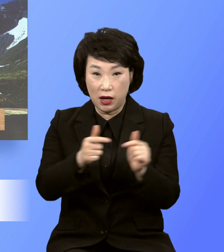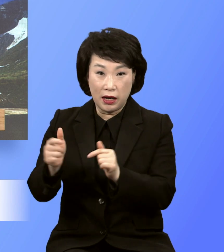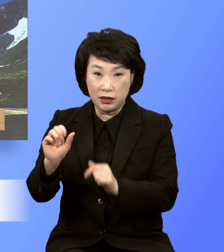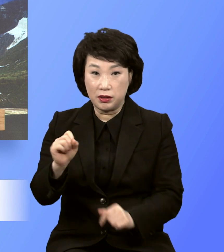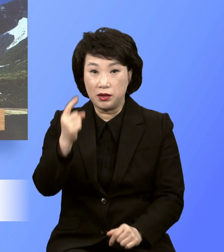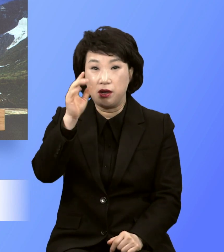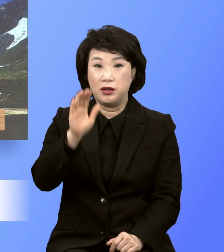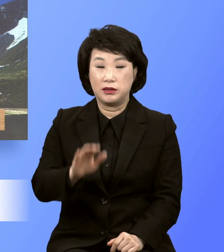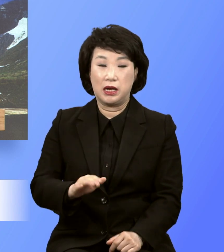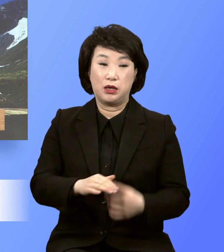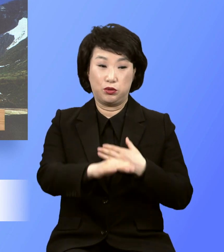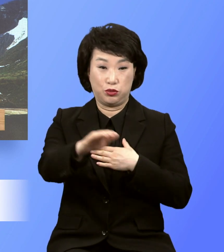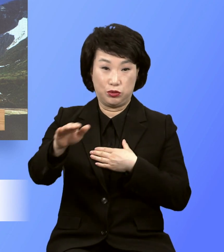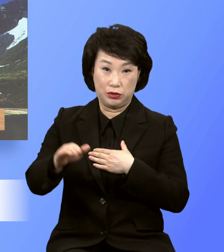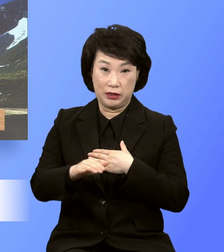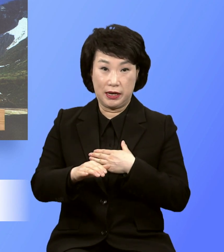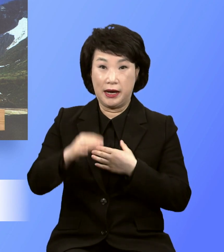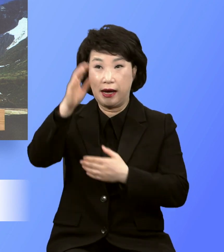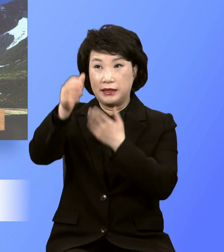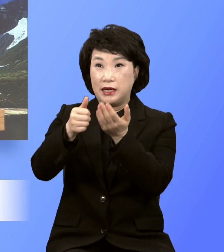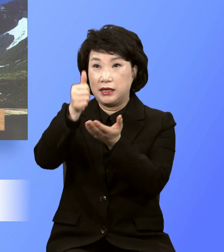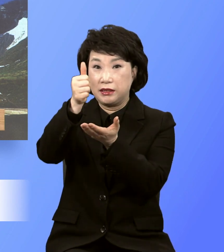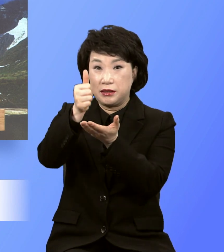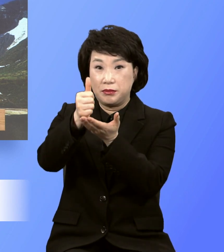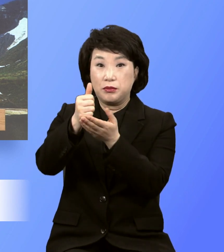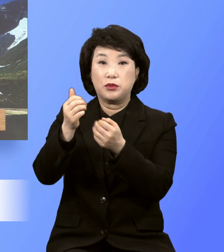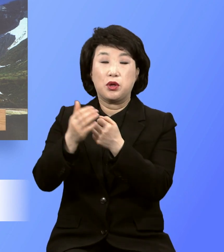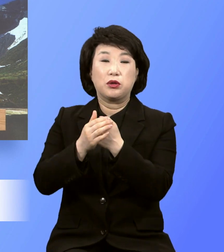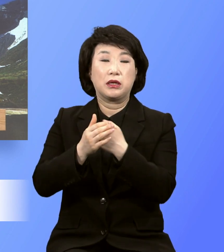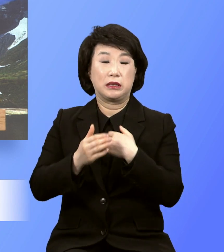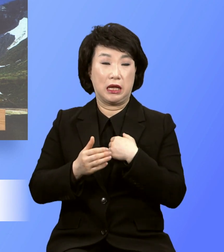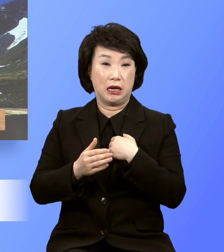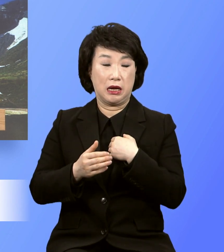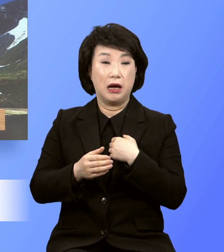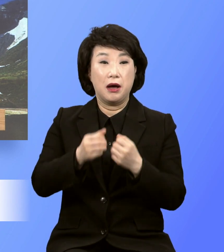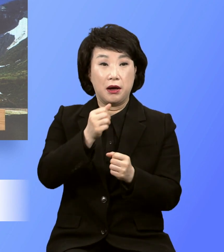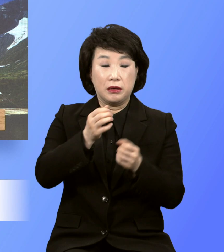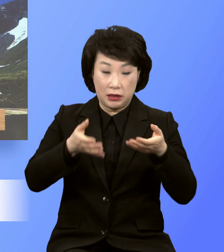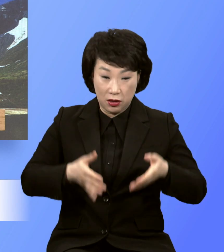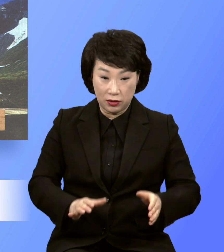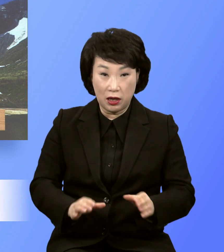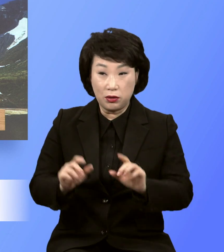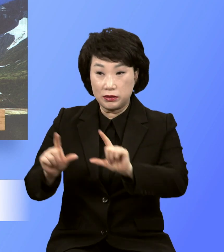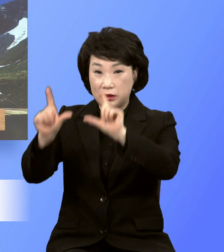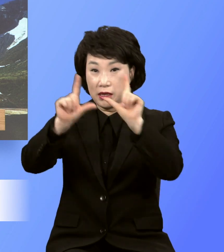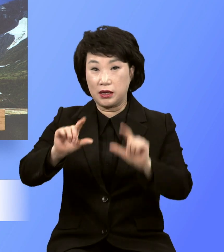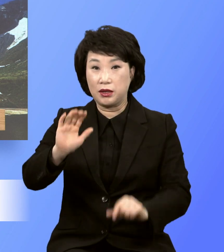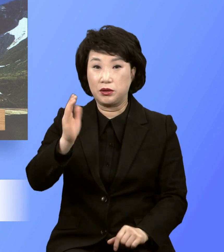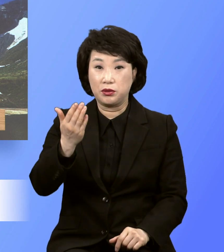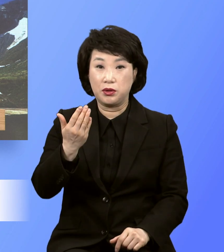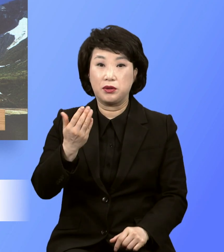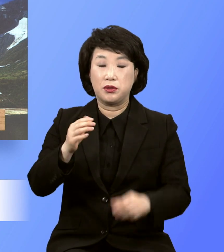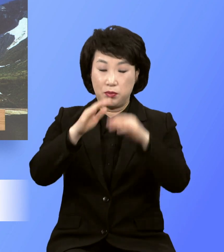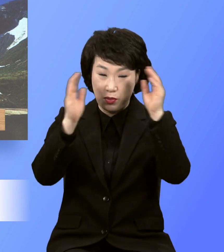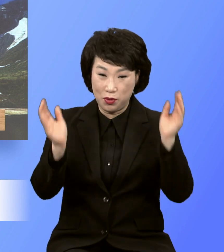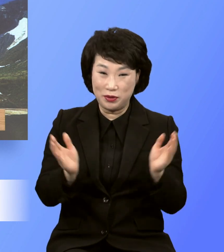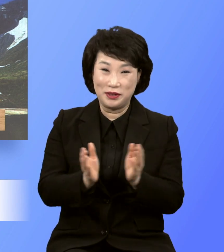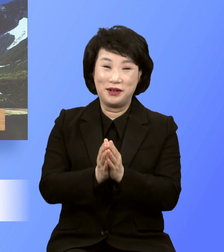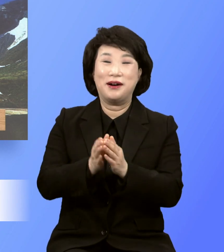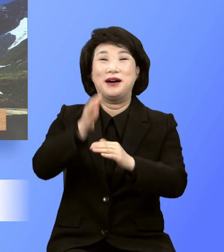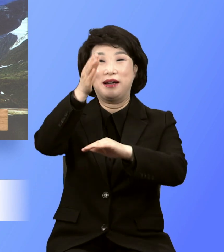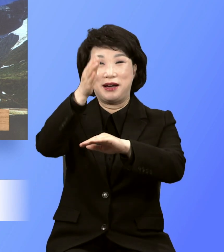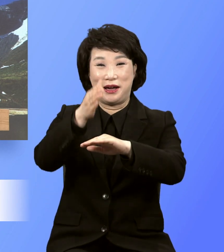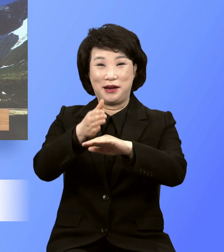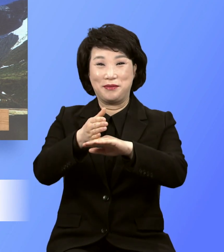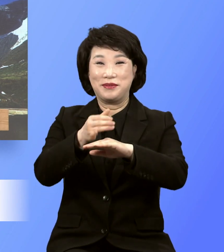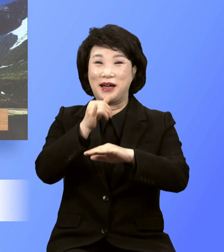인해 우리가 하나님으로 생존하게 되고 살게 됨을 참으로